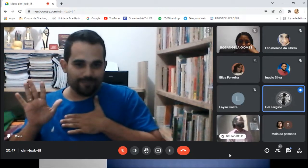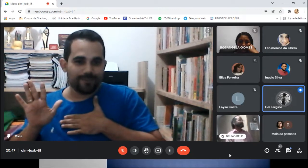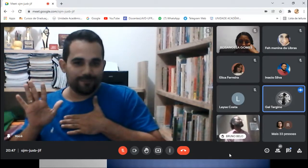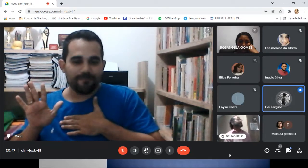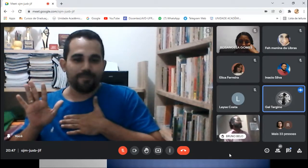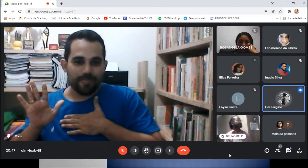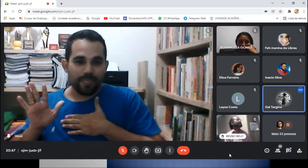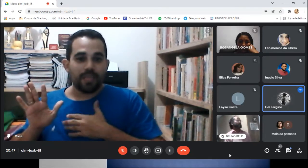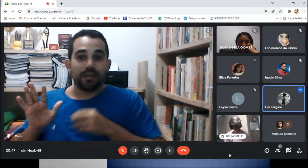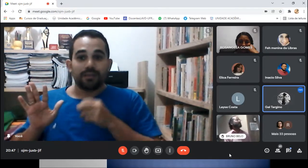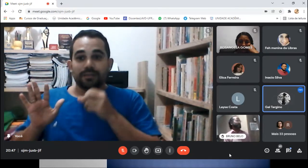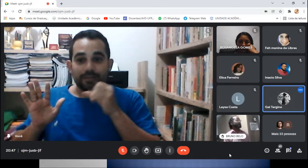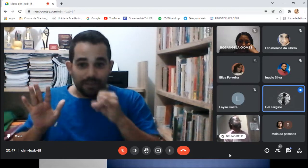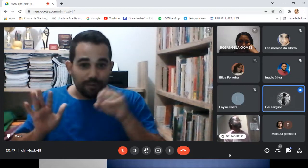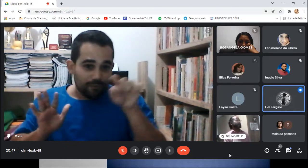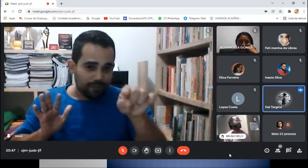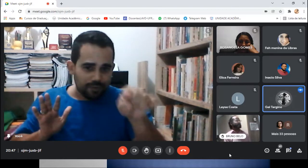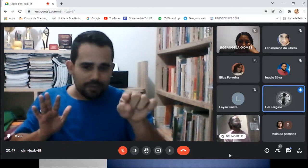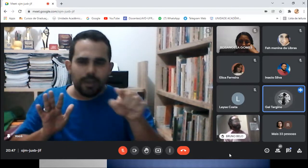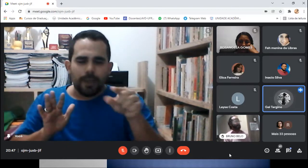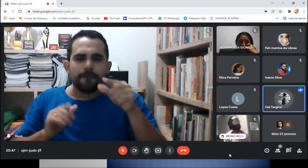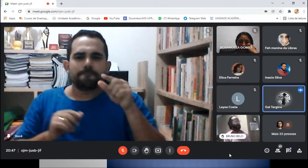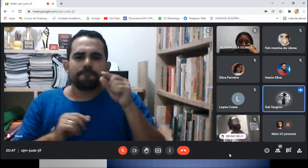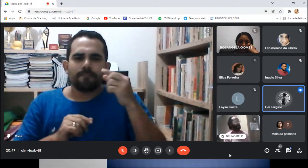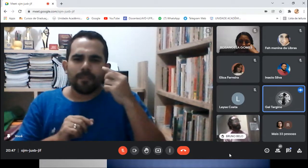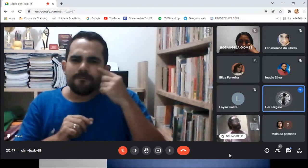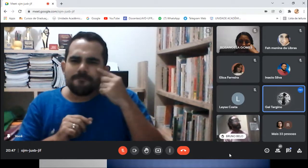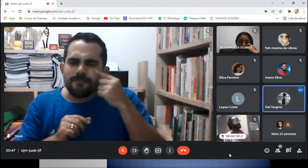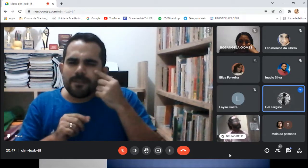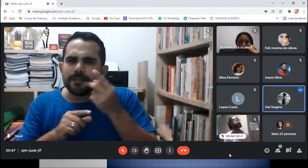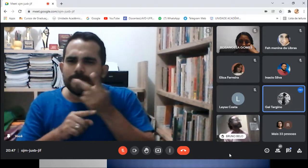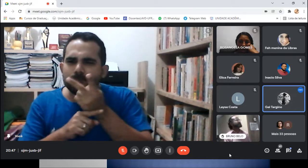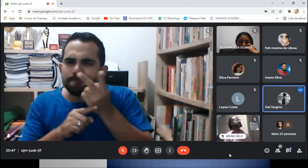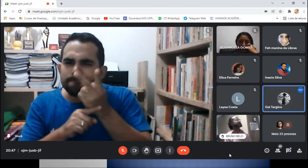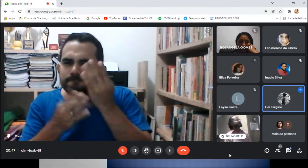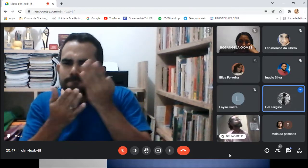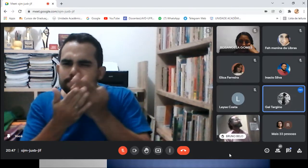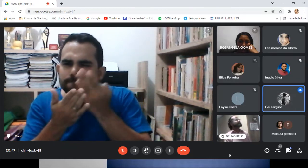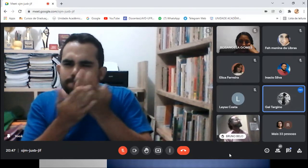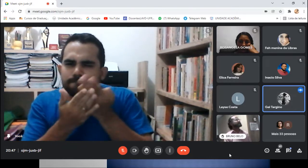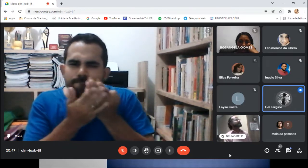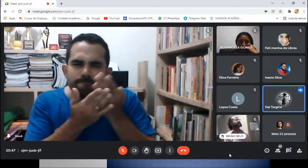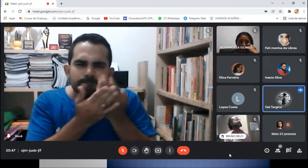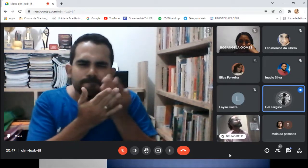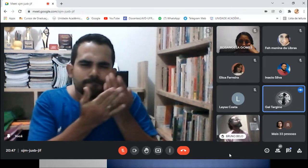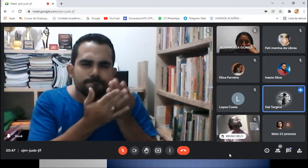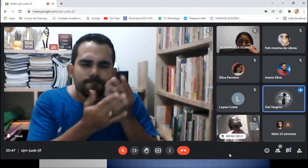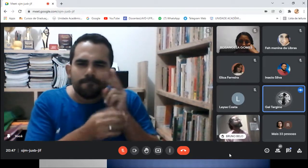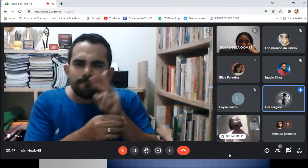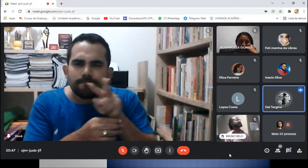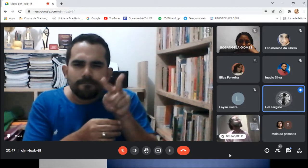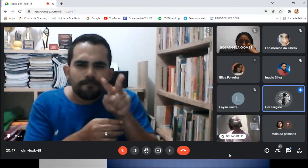área, né? Então, essa é a minha área. E eu fico pesquisando,